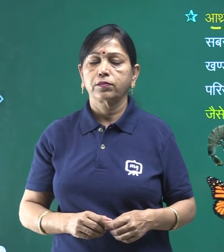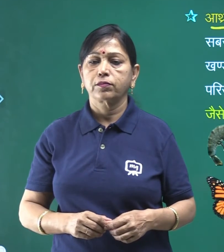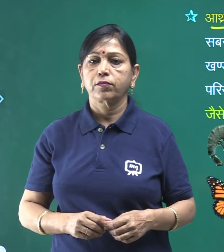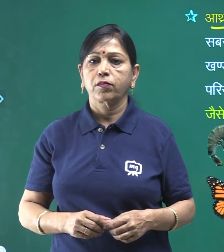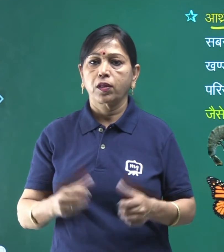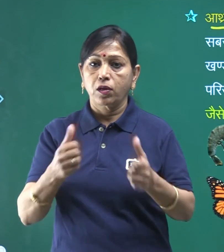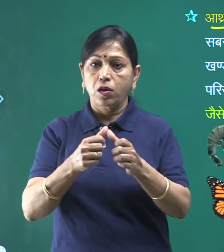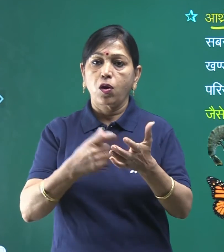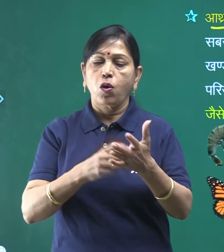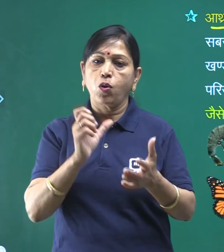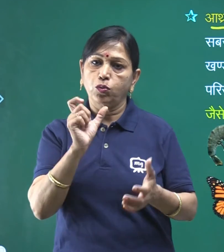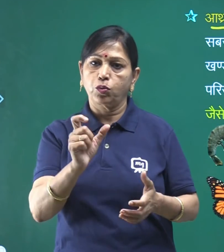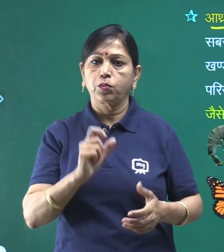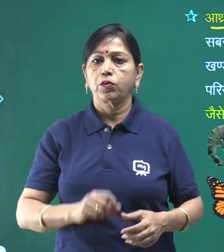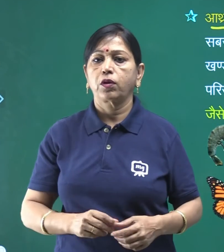आर्थ्रोपोडा,